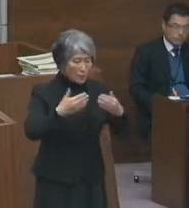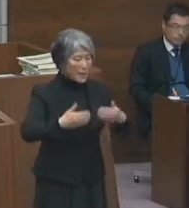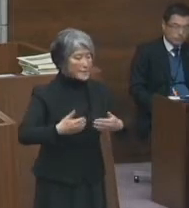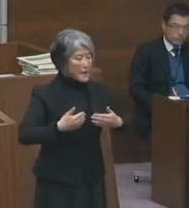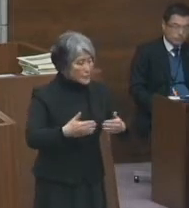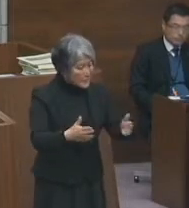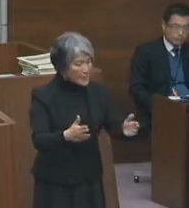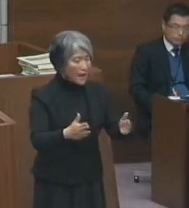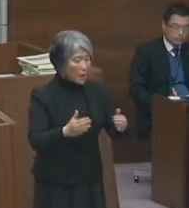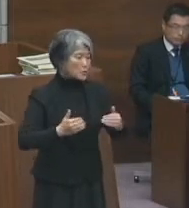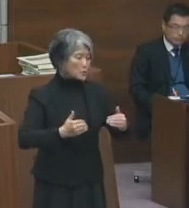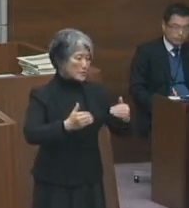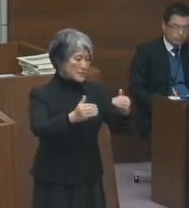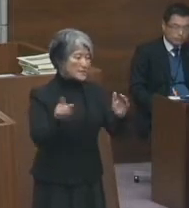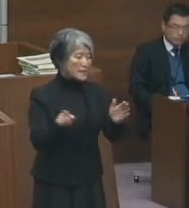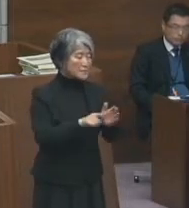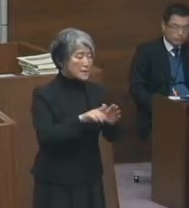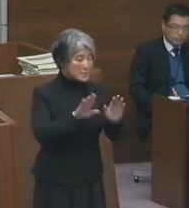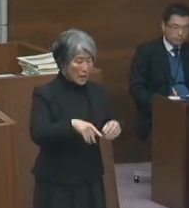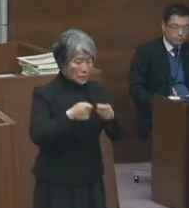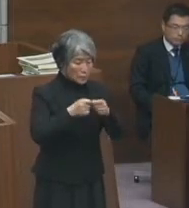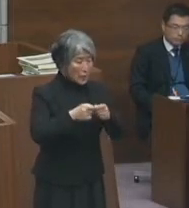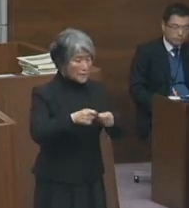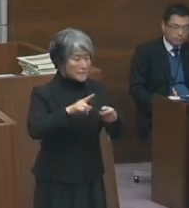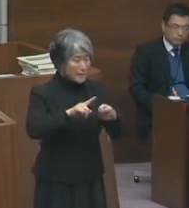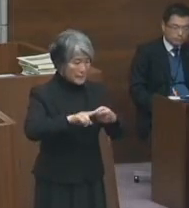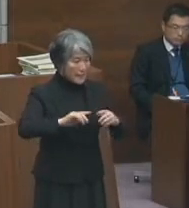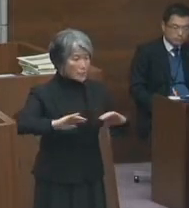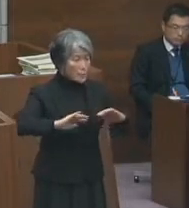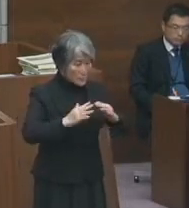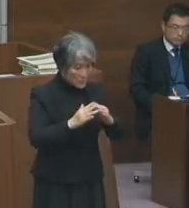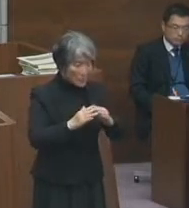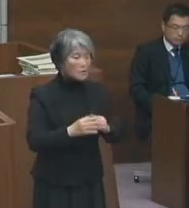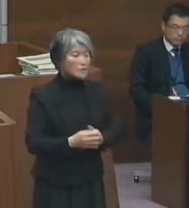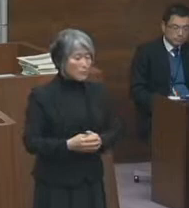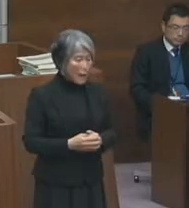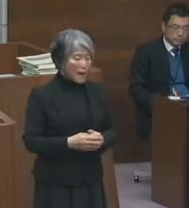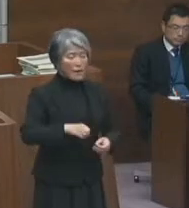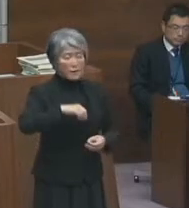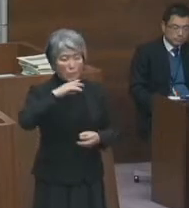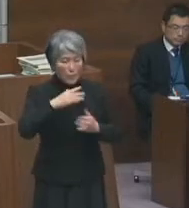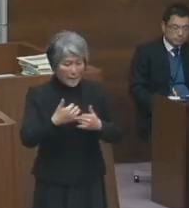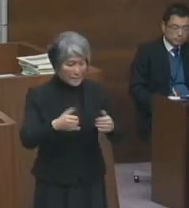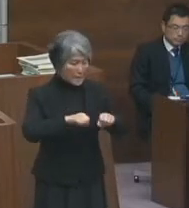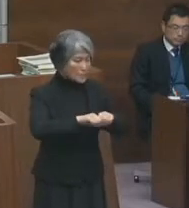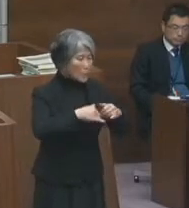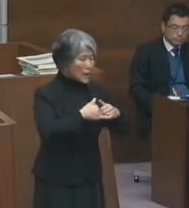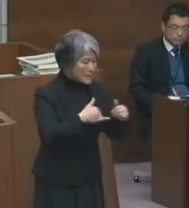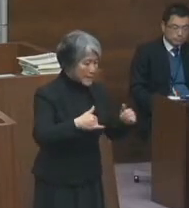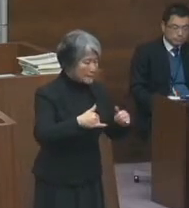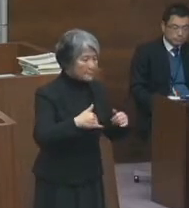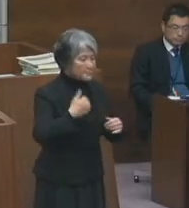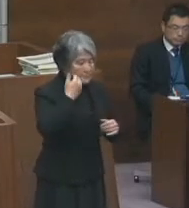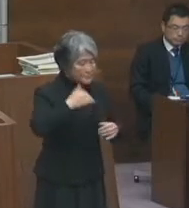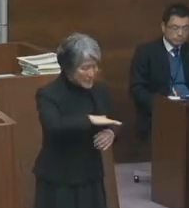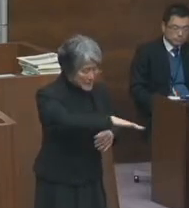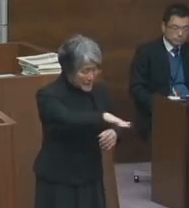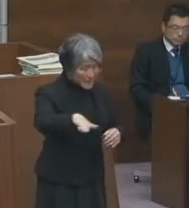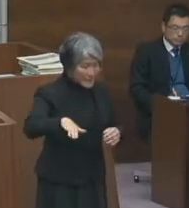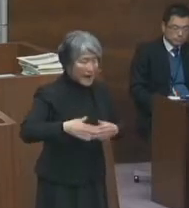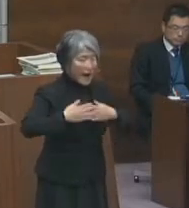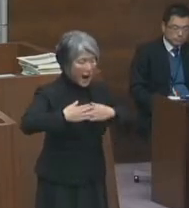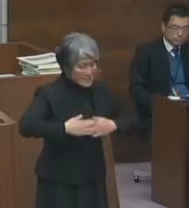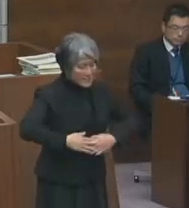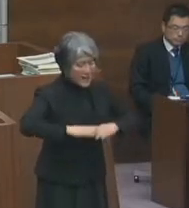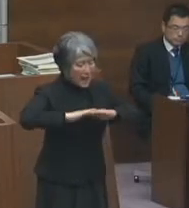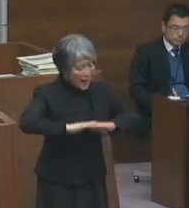してまいりました。具体的な取り組みといたしましては、高齢者や障害者をはじめ、誰もが安全で安心して外出できるよう、